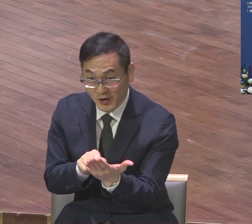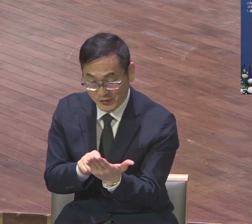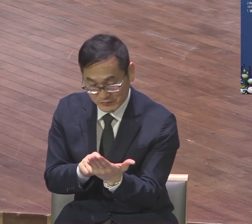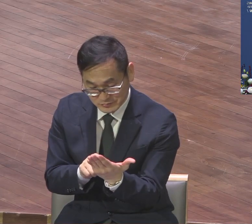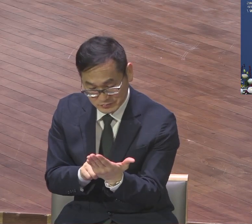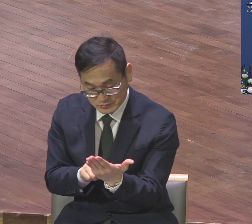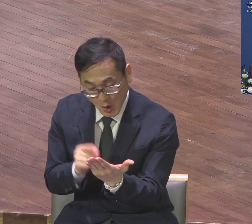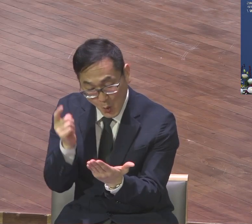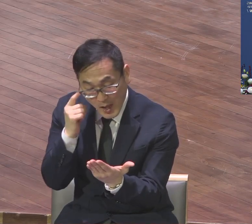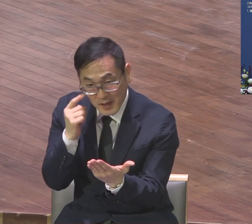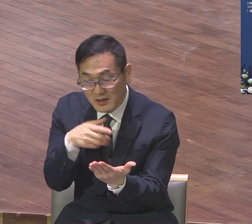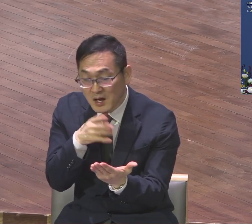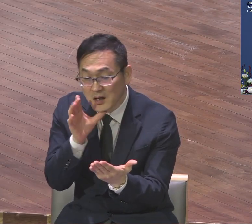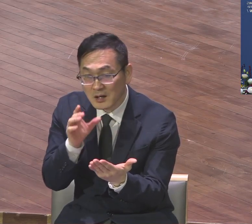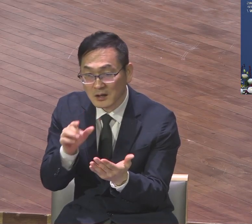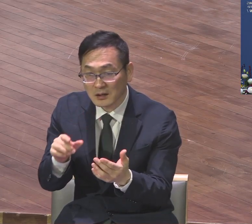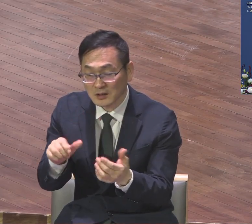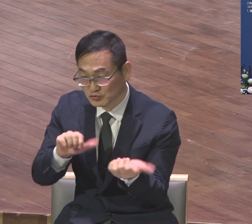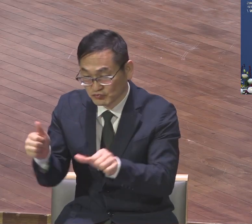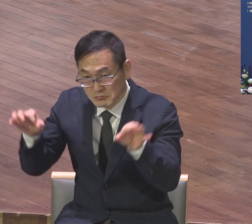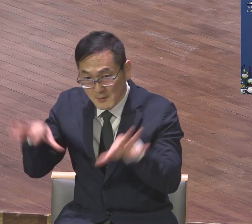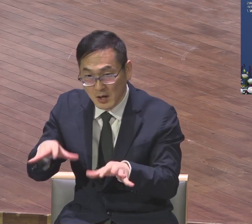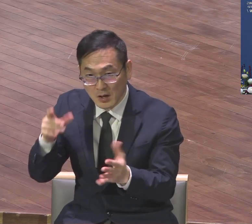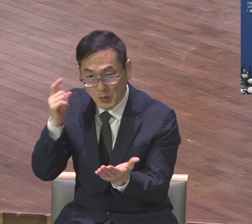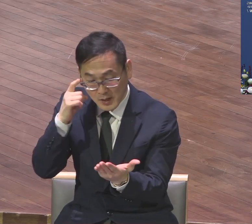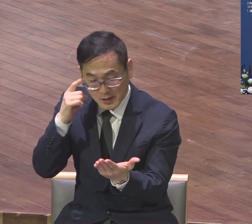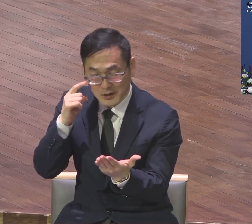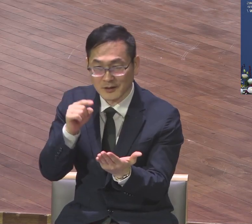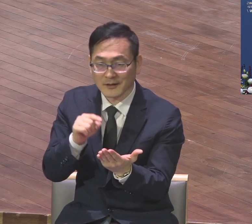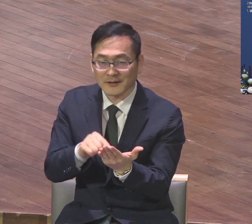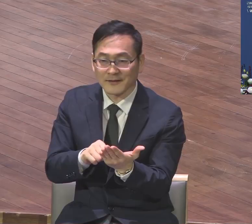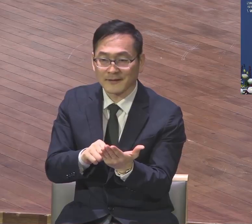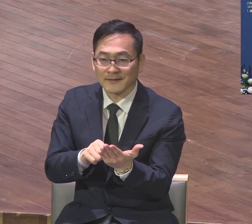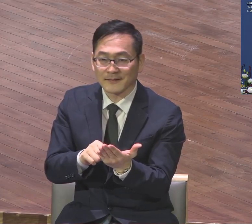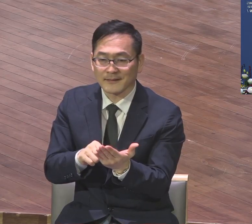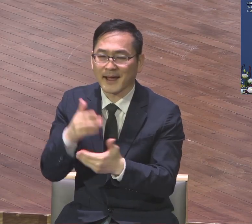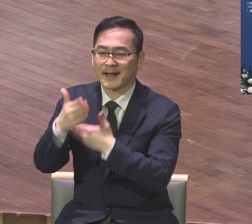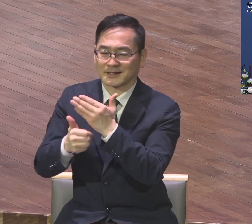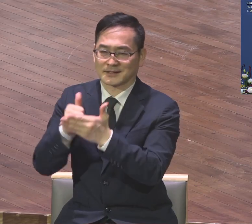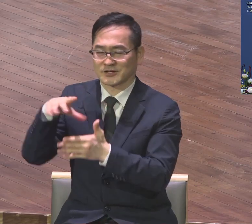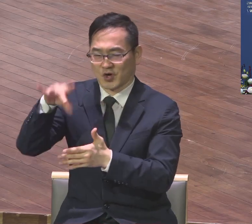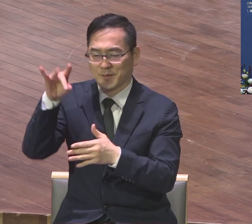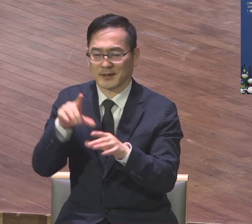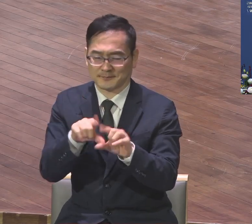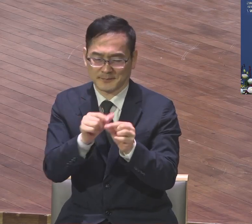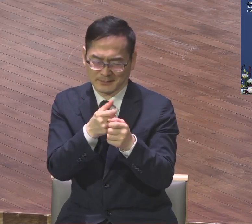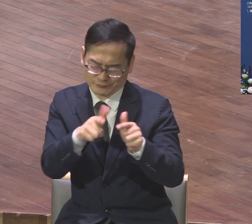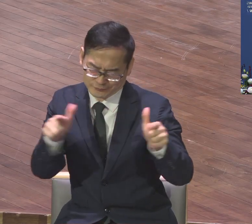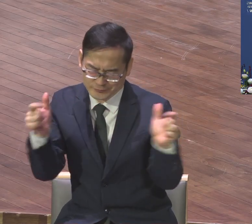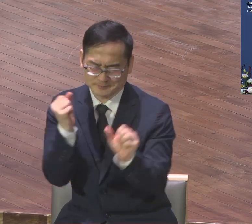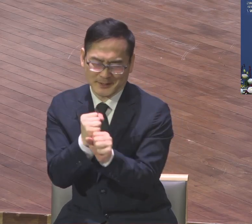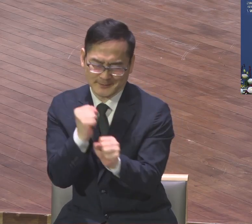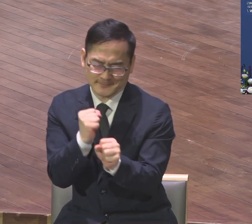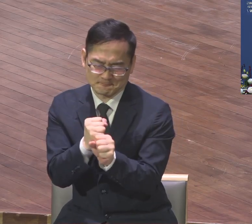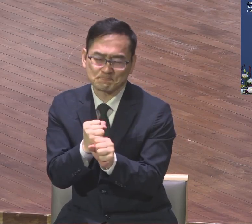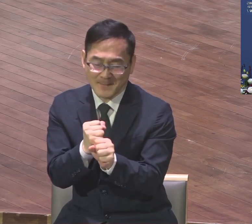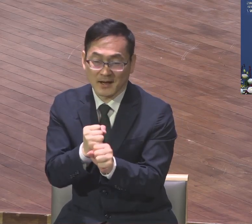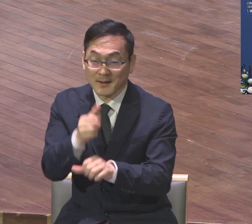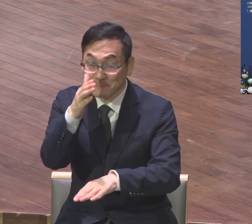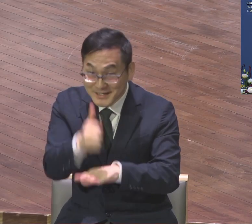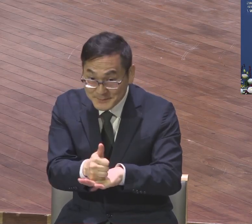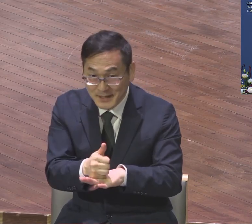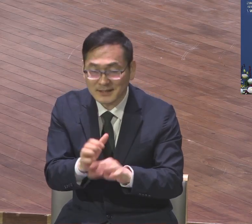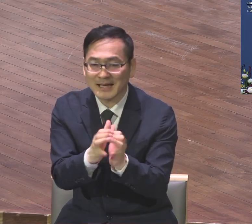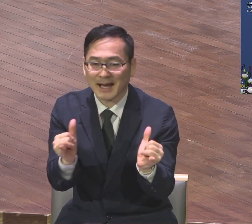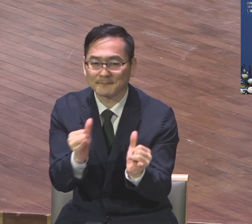밝히고 있는데 성경 창세기에 보면 하나님께서 온 우주 만물을 창조하시고 맨 마지막에 인간을